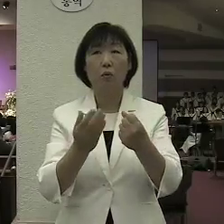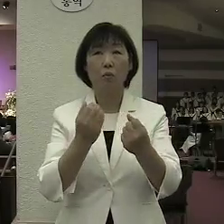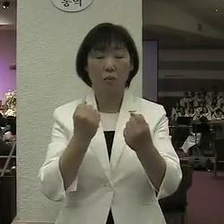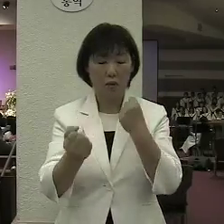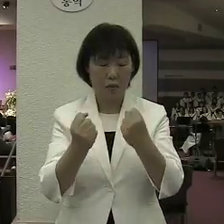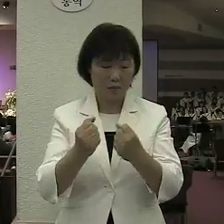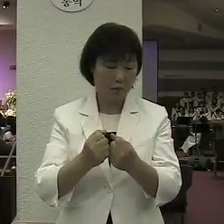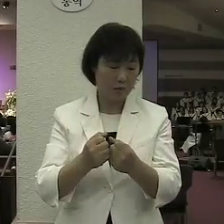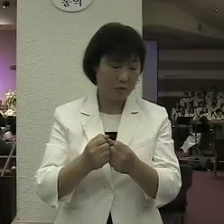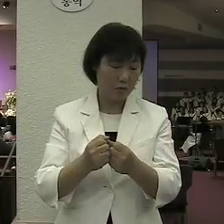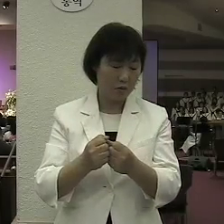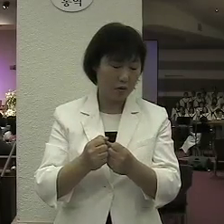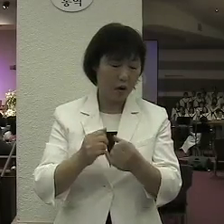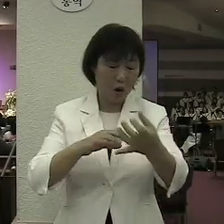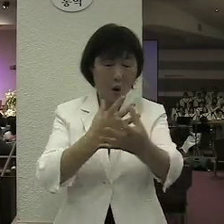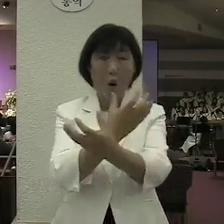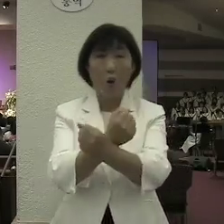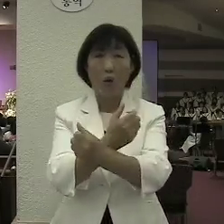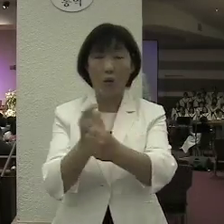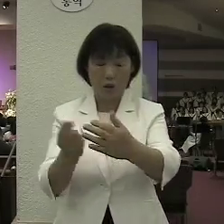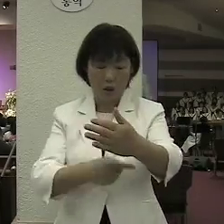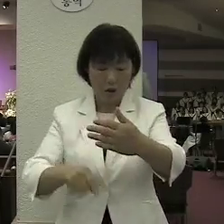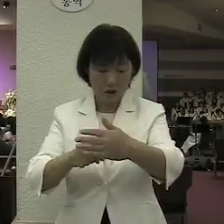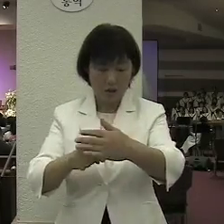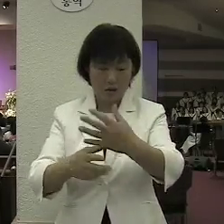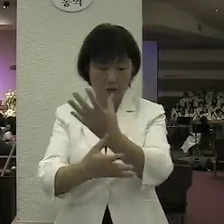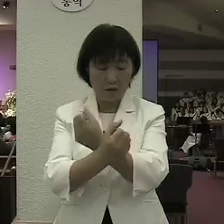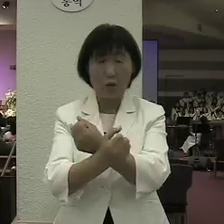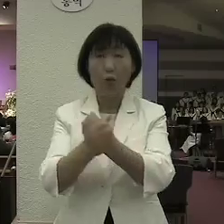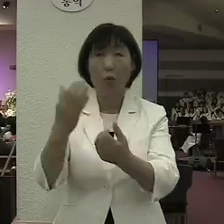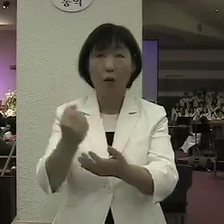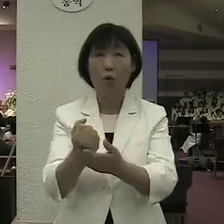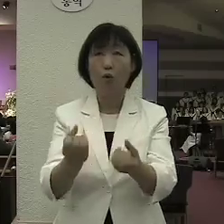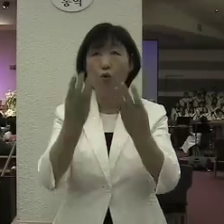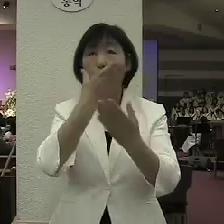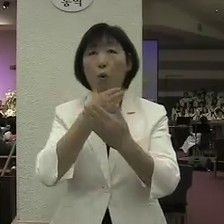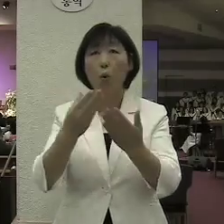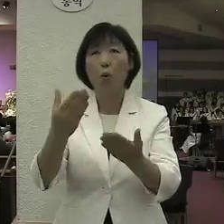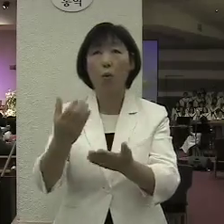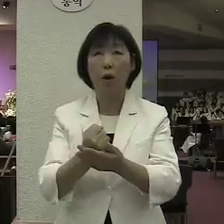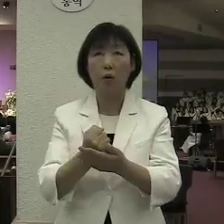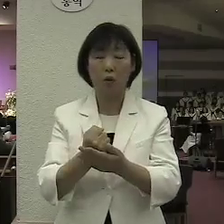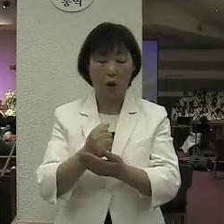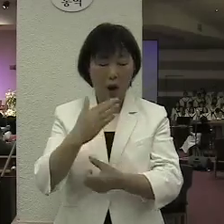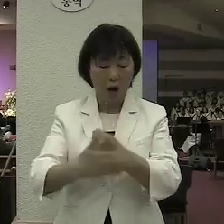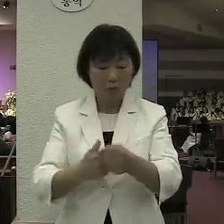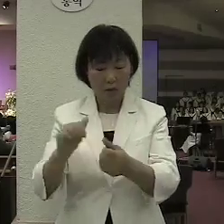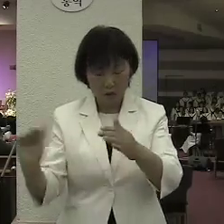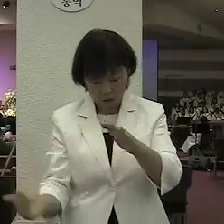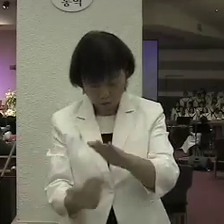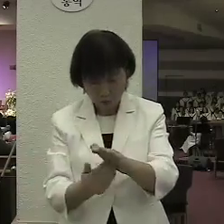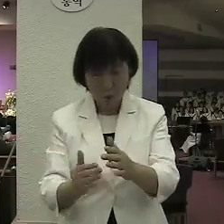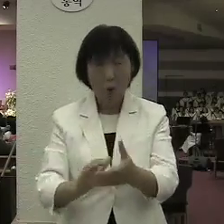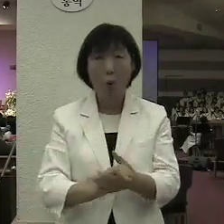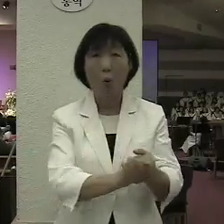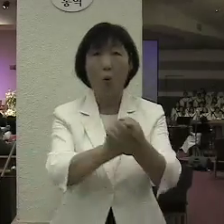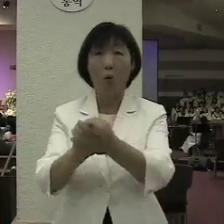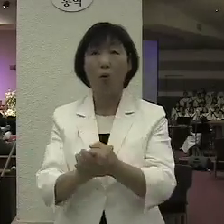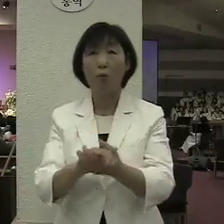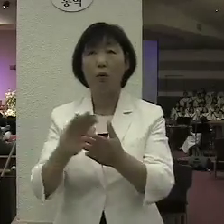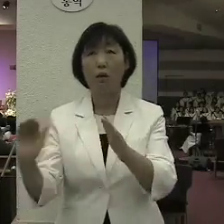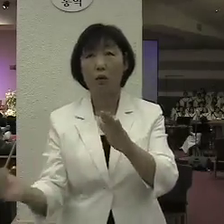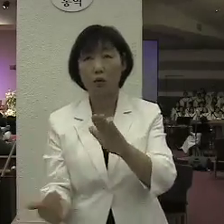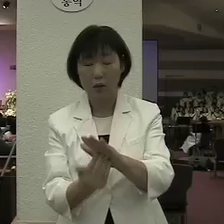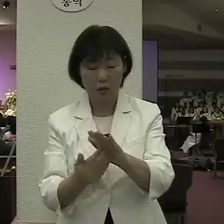구속사역을 다 이루신 것입니다. 예수 그리스도께서 십자가에 달려 죽으셨을 때 그 전에는 우리가 하나님 밖에